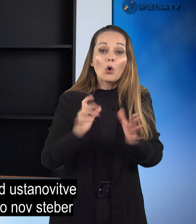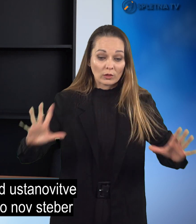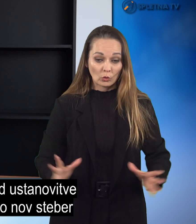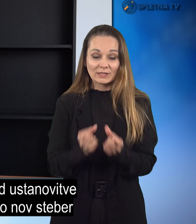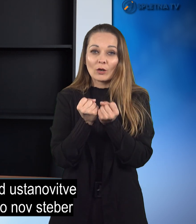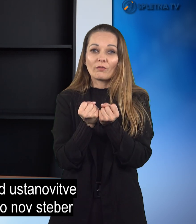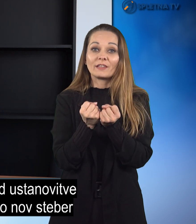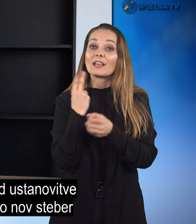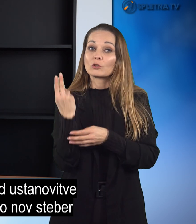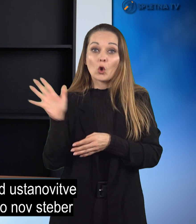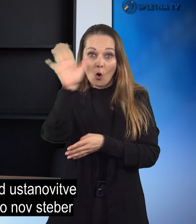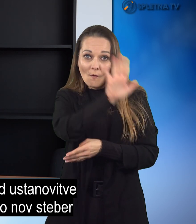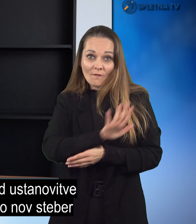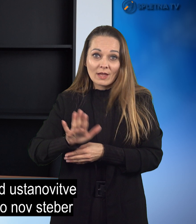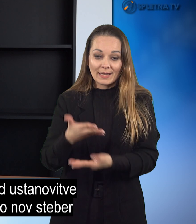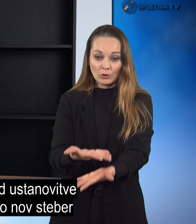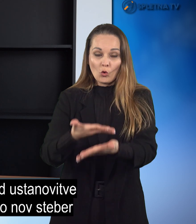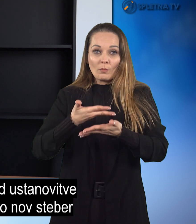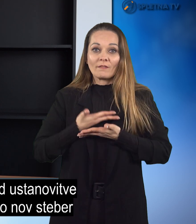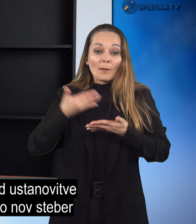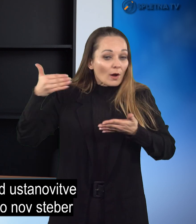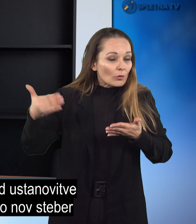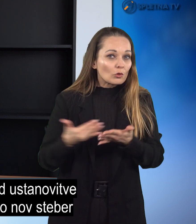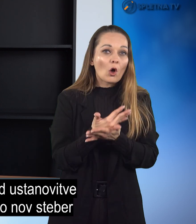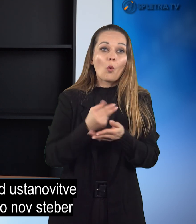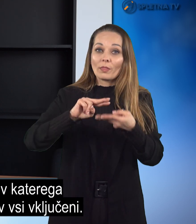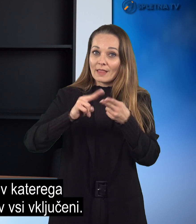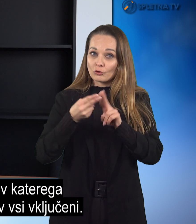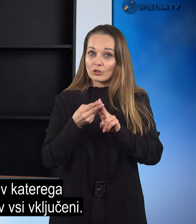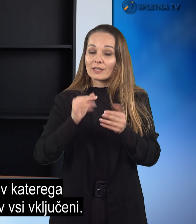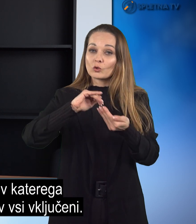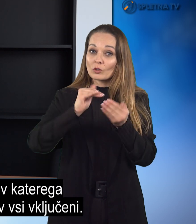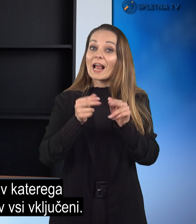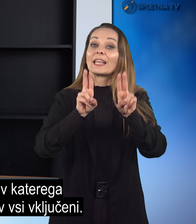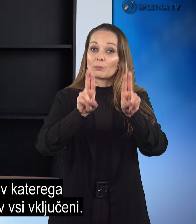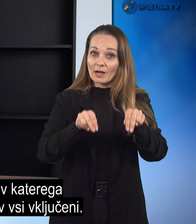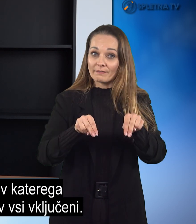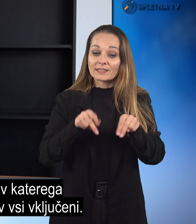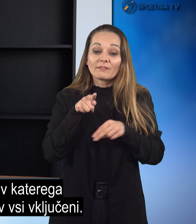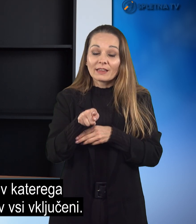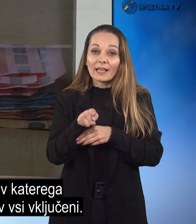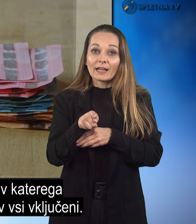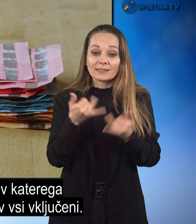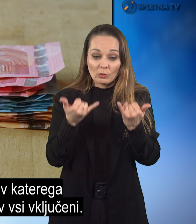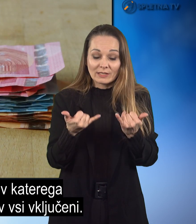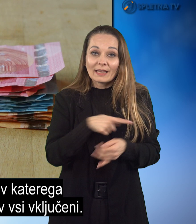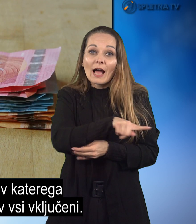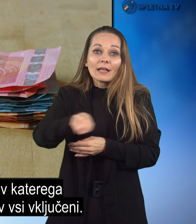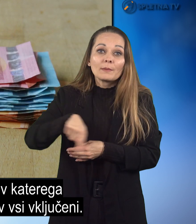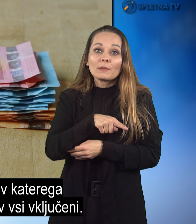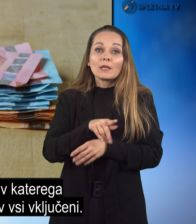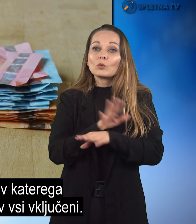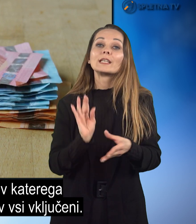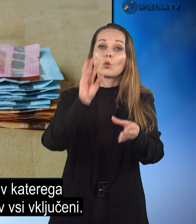od ustanovitve Slovenije dobivamo nov steber socialnih pravic, v katerega smo